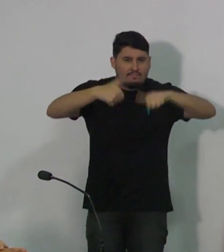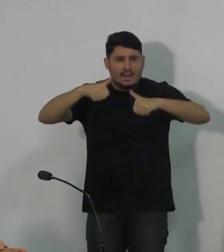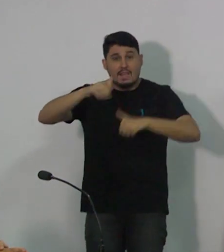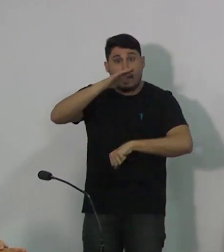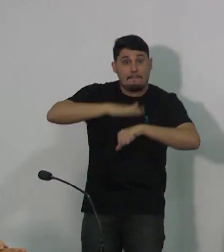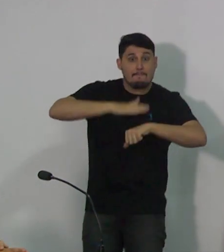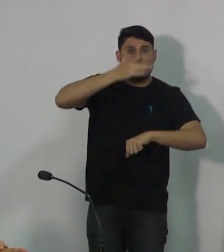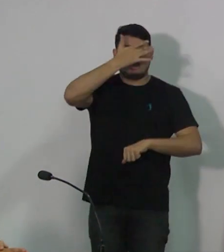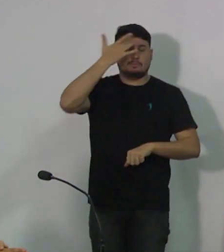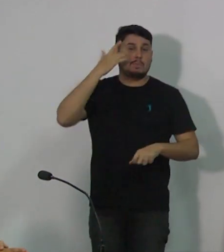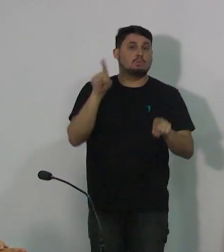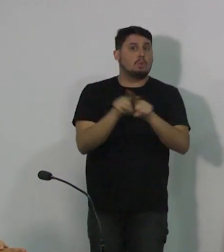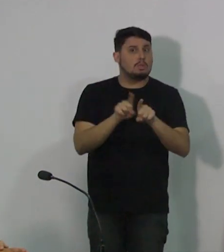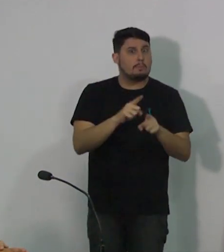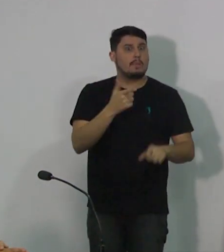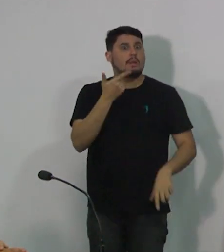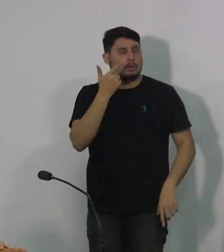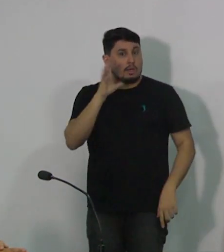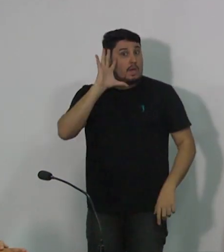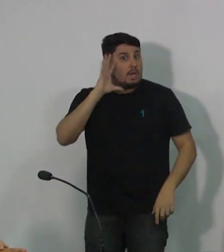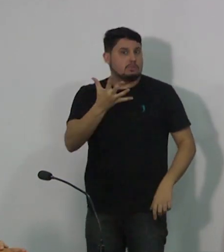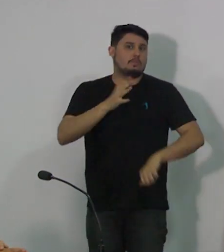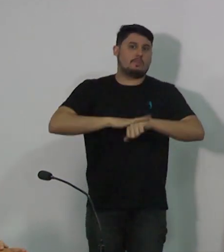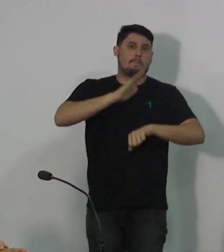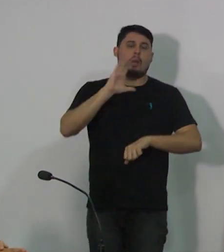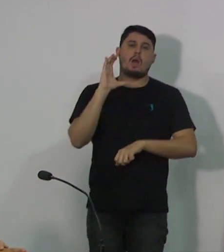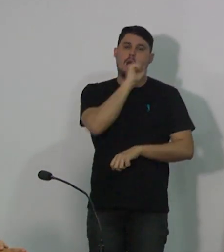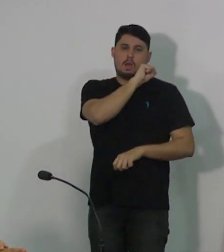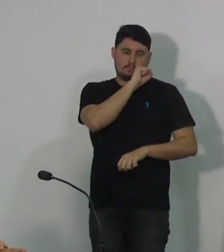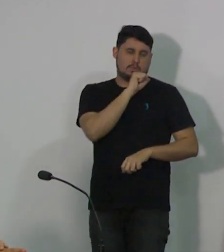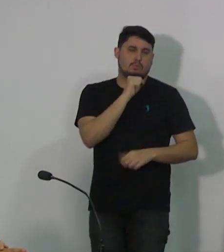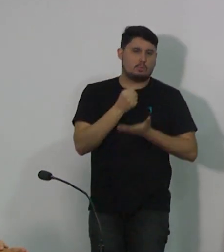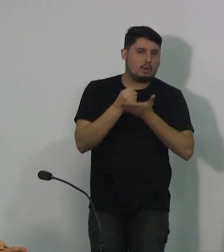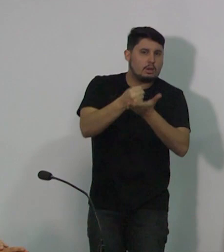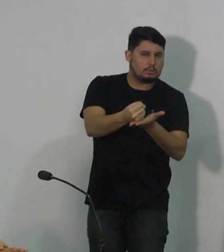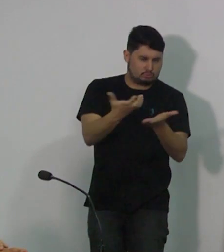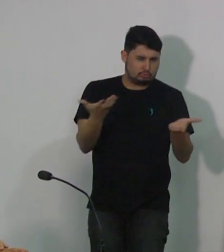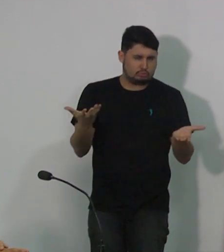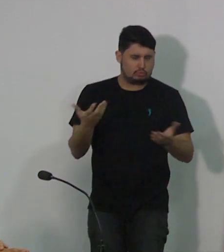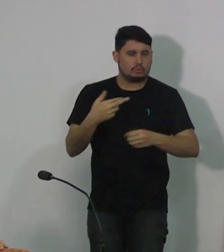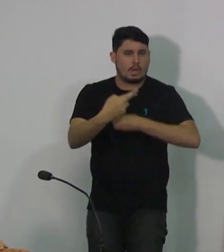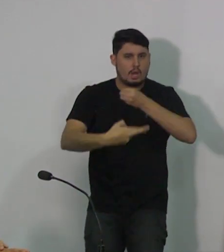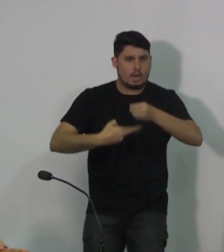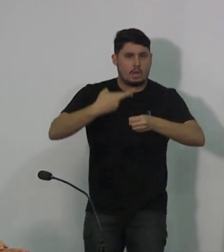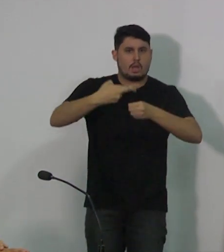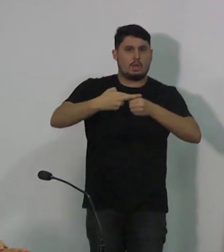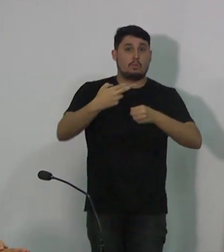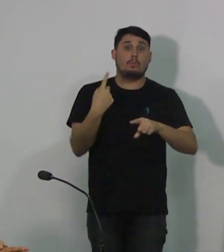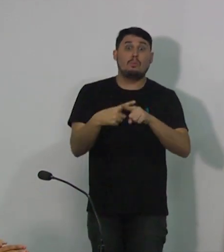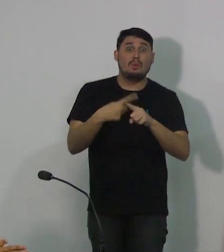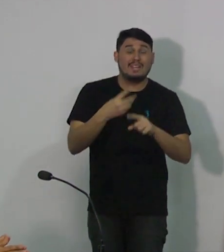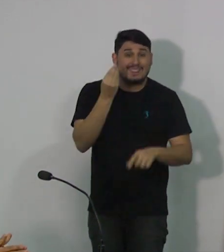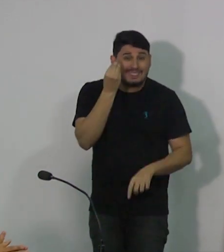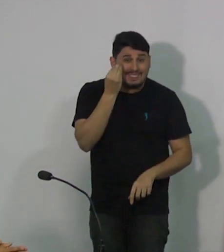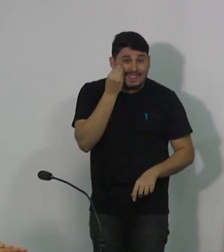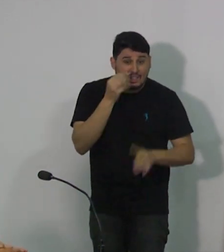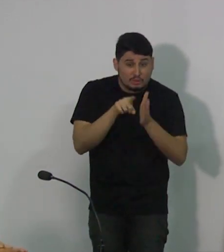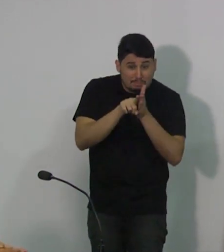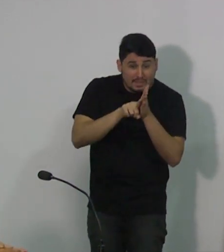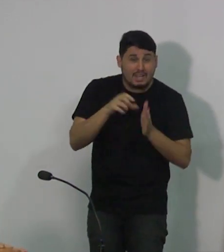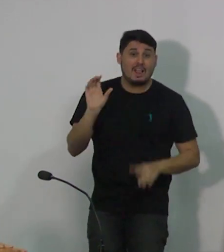rápida ainda. O que acontece é que os testes são novos. Como os testes são novos, existe uma dificuldade da chegada deles, tanto no